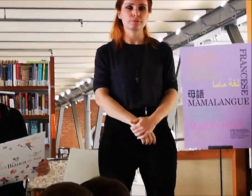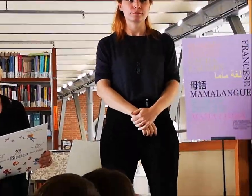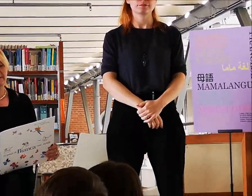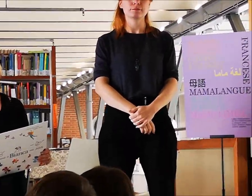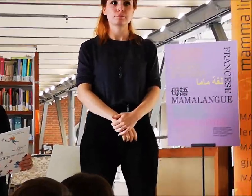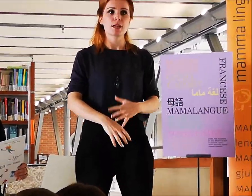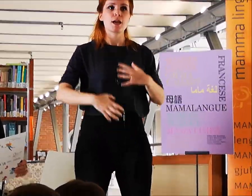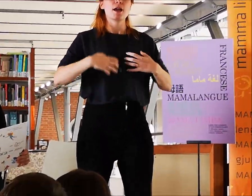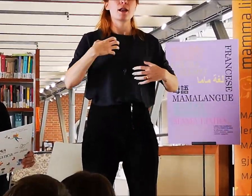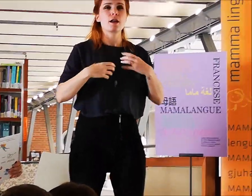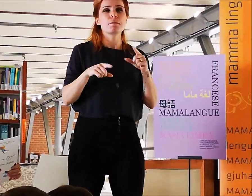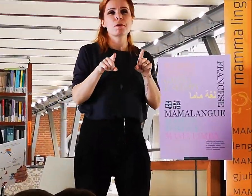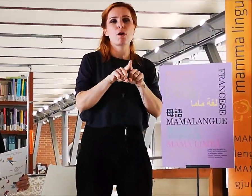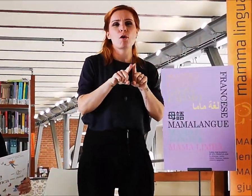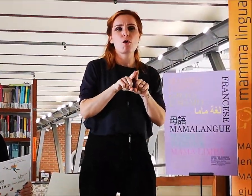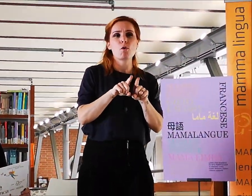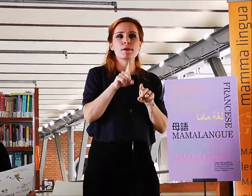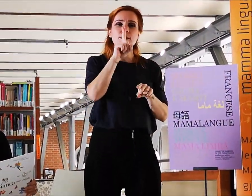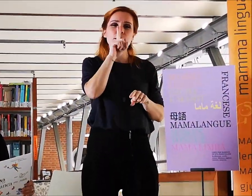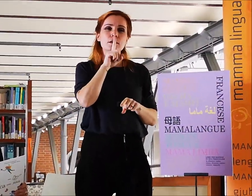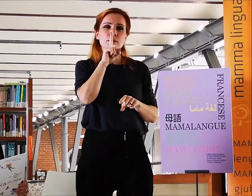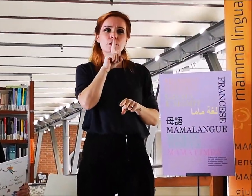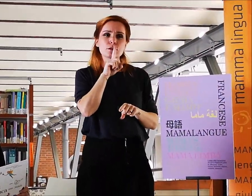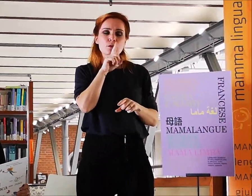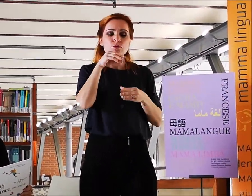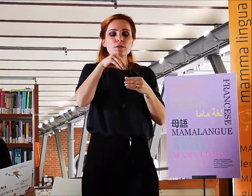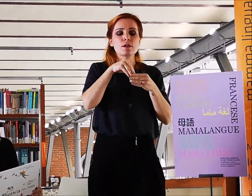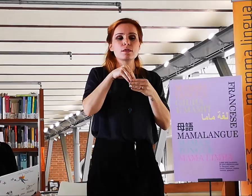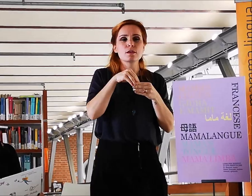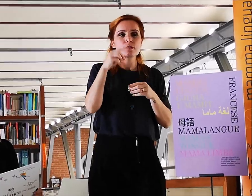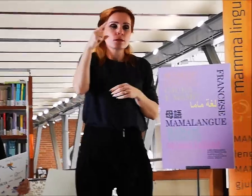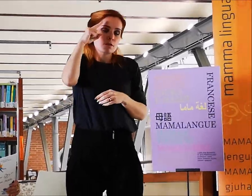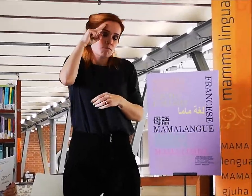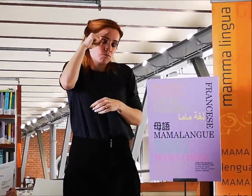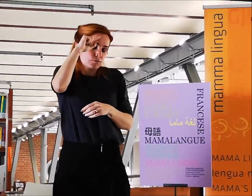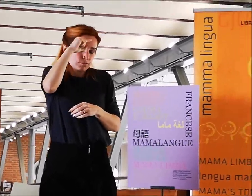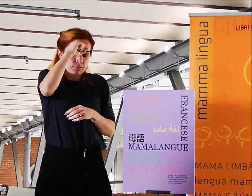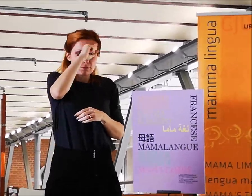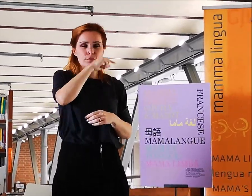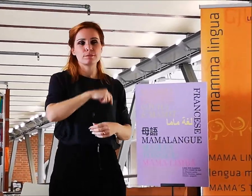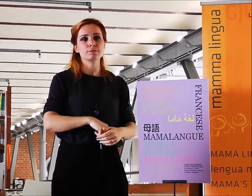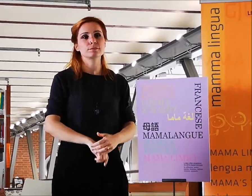e la rabbia silenziosa che si infila nelle vene della fronte.